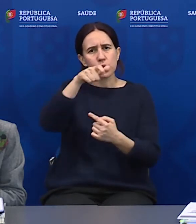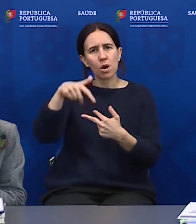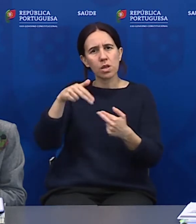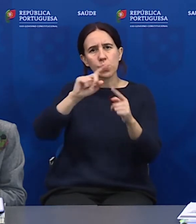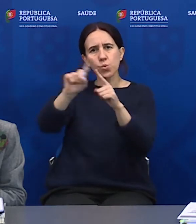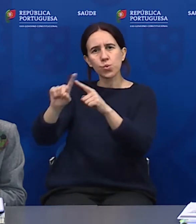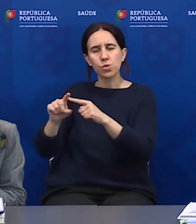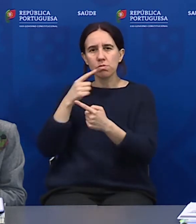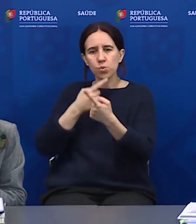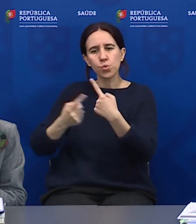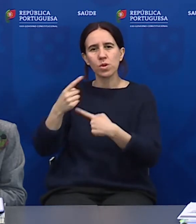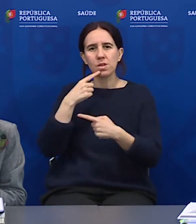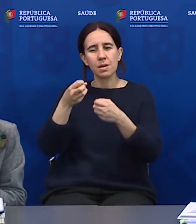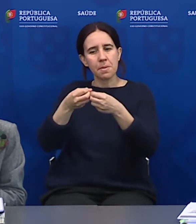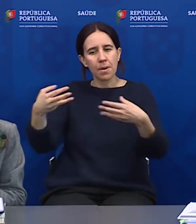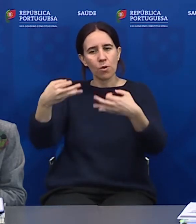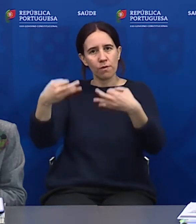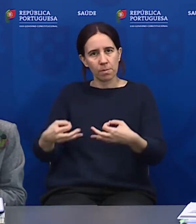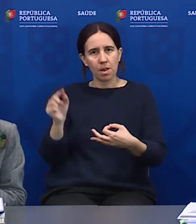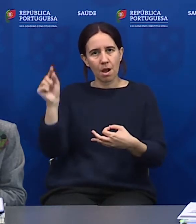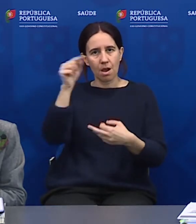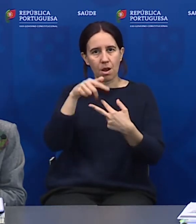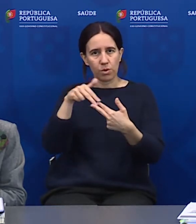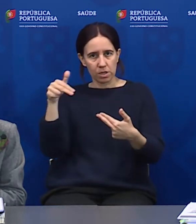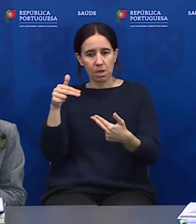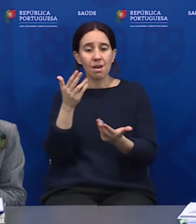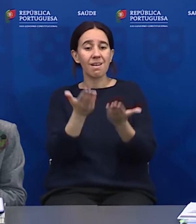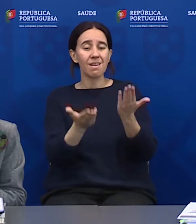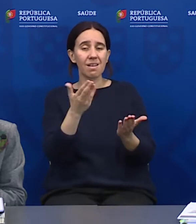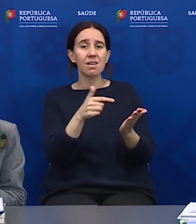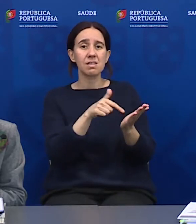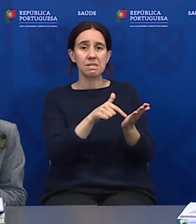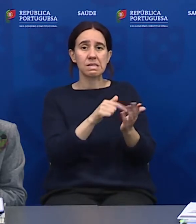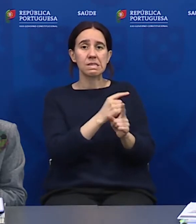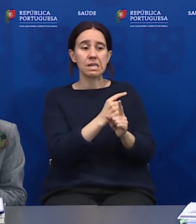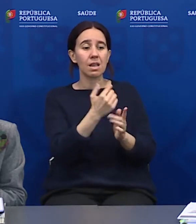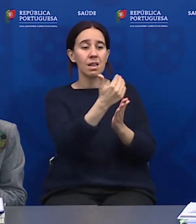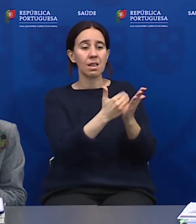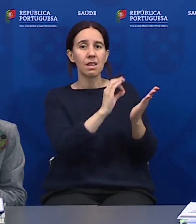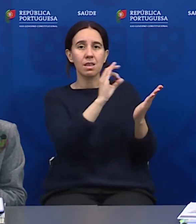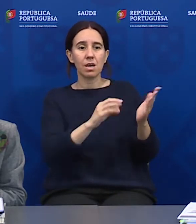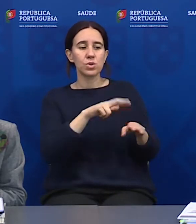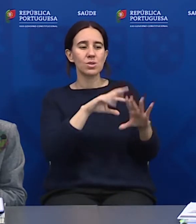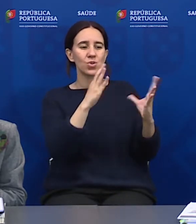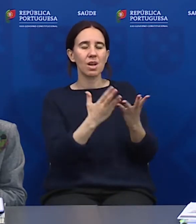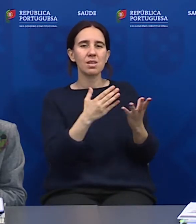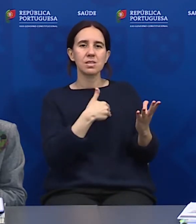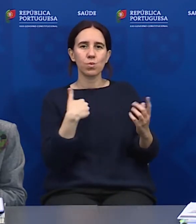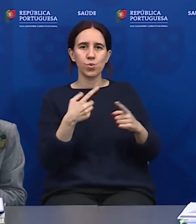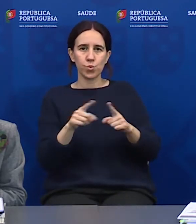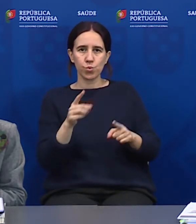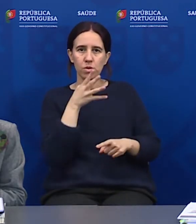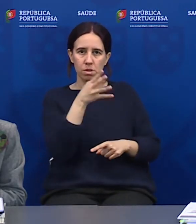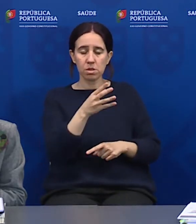a denunciarem que há mais casos confirmados nas suas autarquias do que aqueles que aparecem nos dados da Direção-Geral de Saúde.